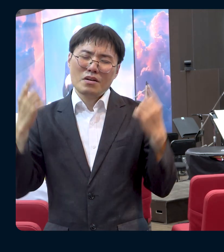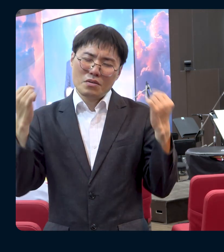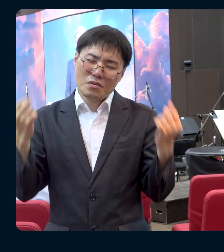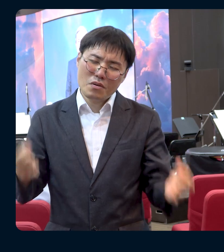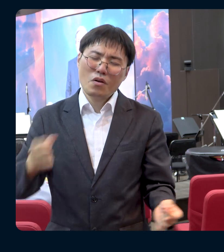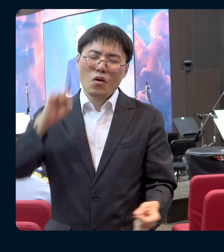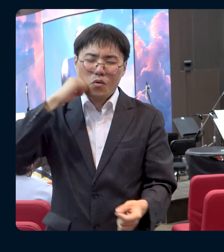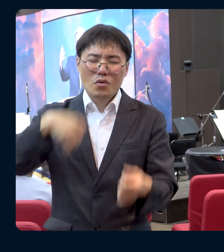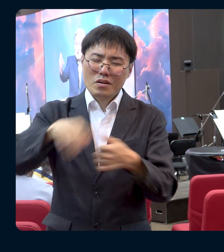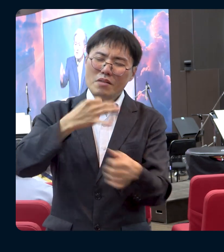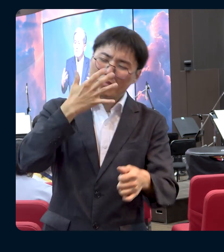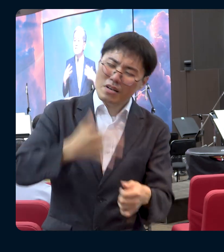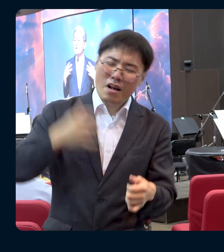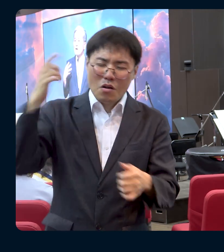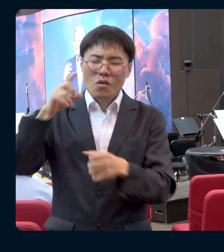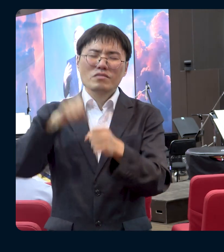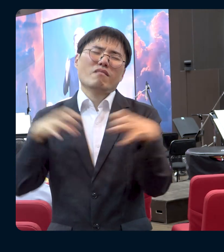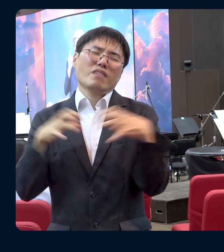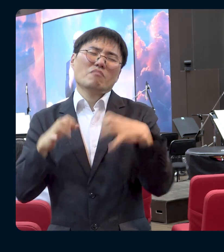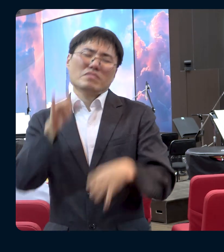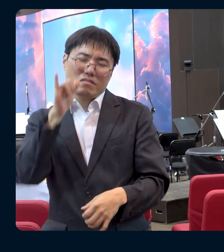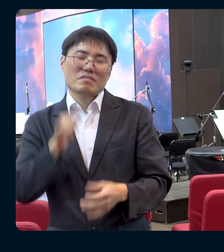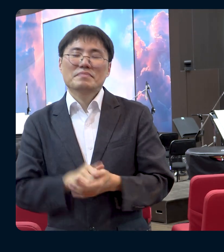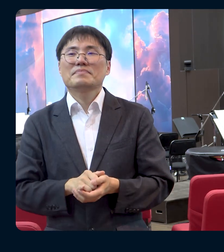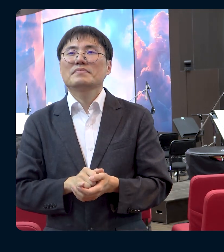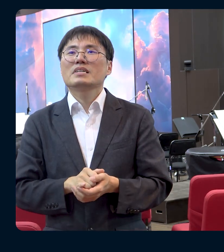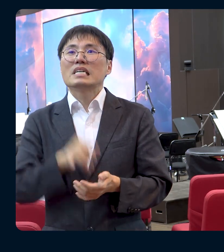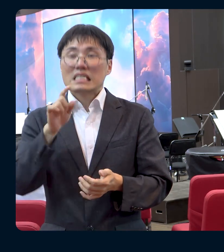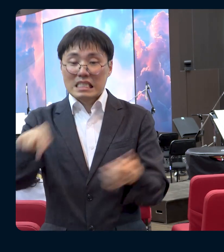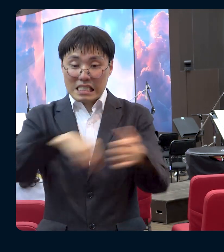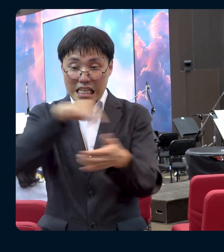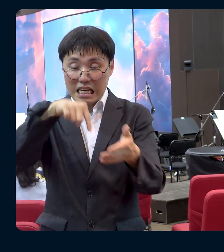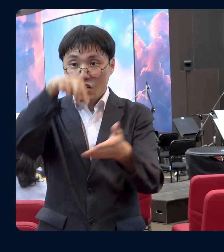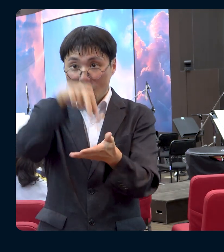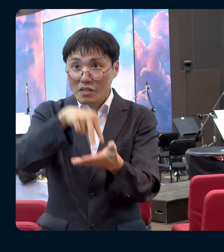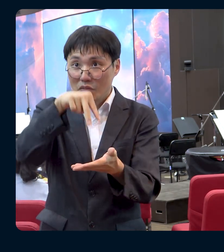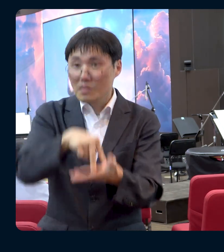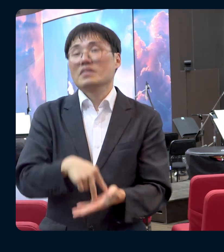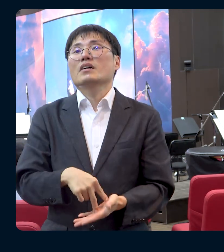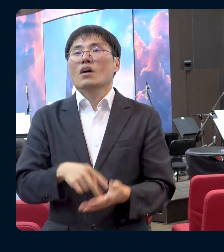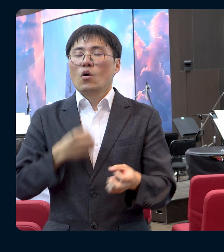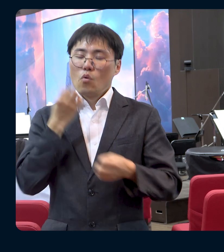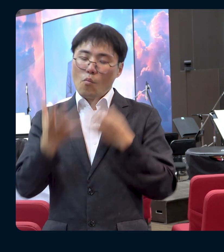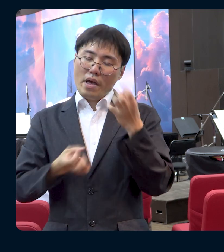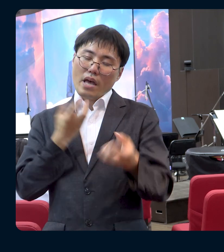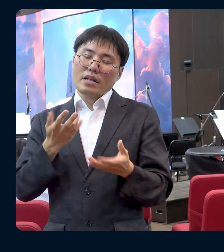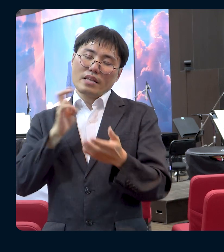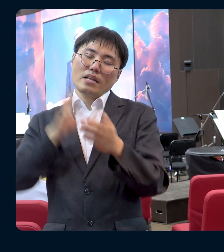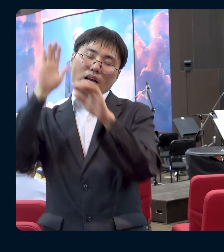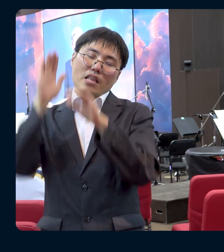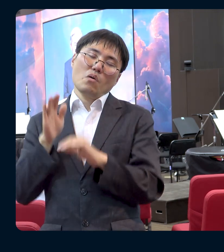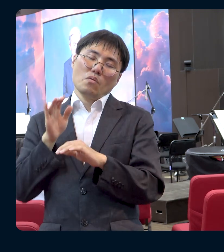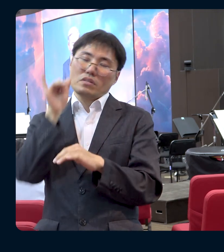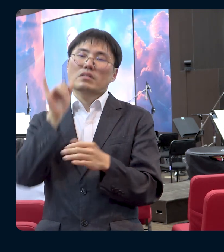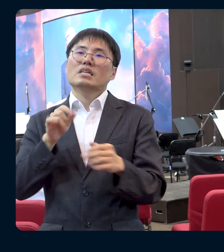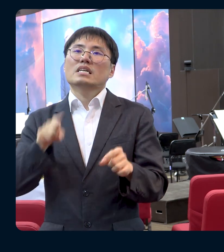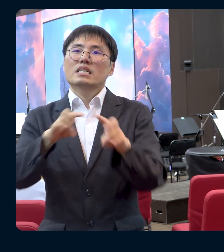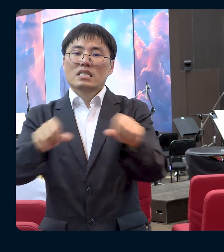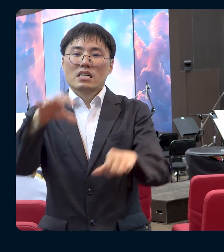우리를 힘들게 하고 여전히 우리를 어렵게 하는 영적인 싸움이 있잖아요. 그래서 그런 상태 속에서